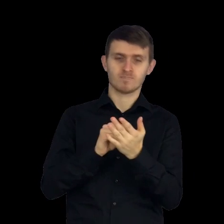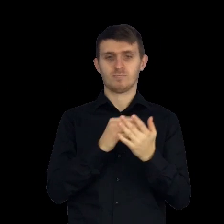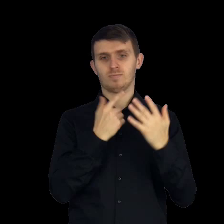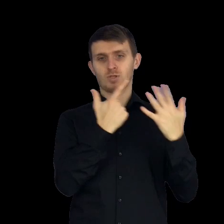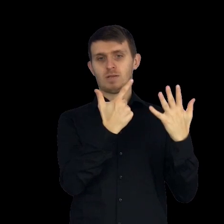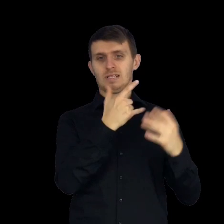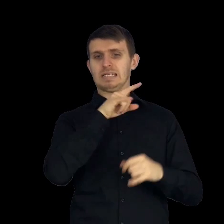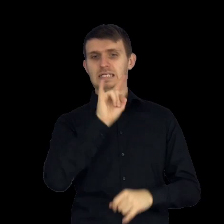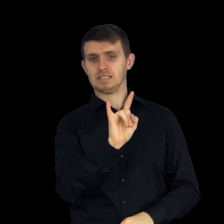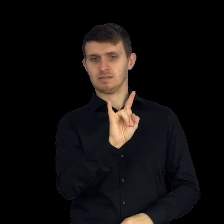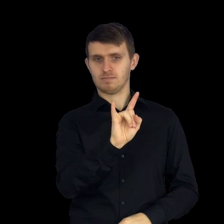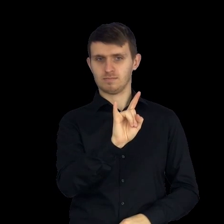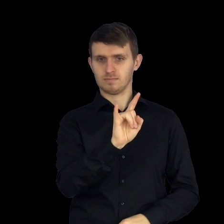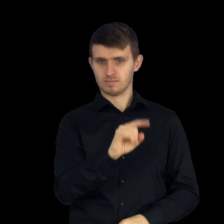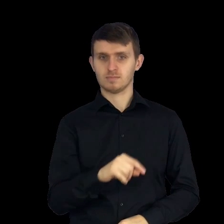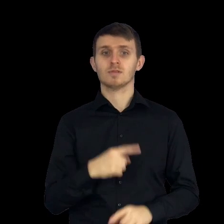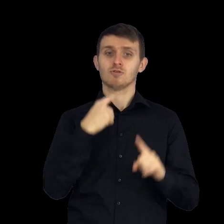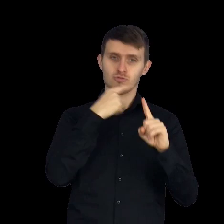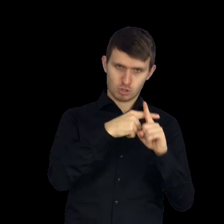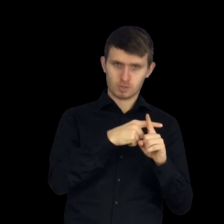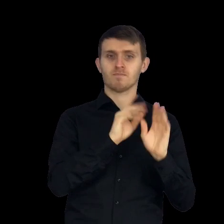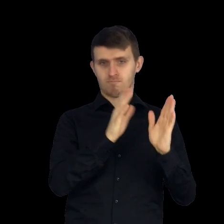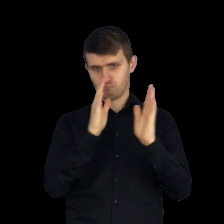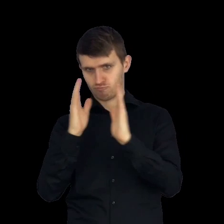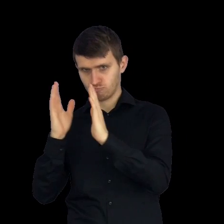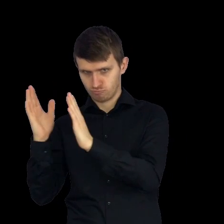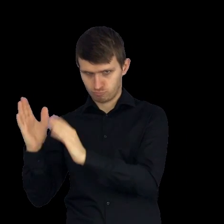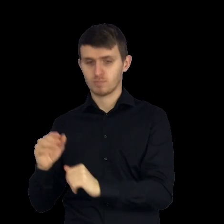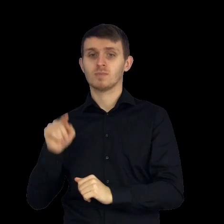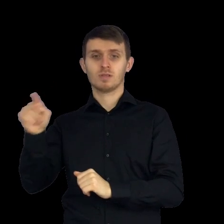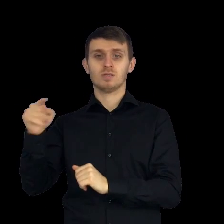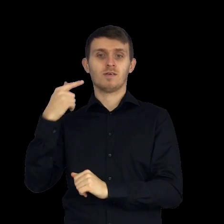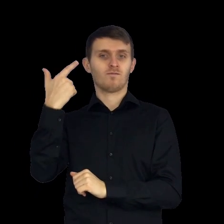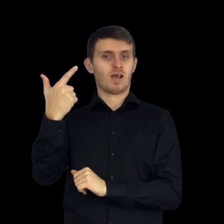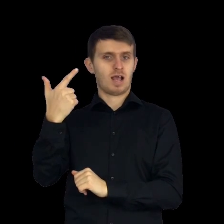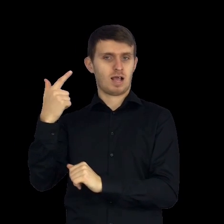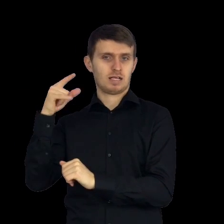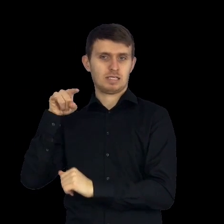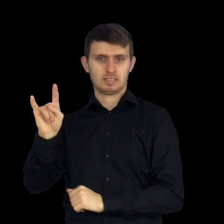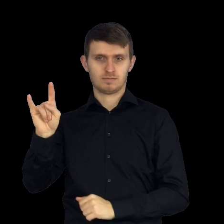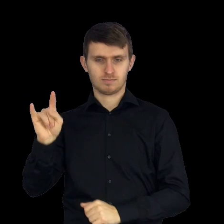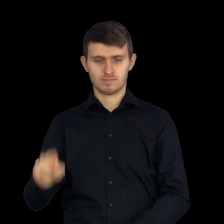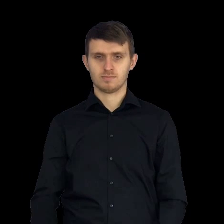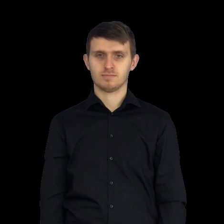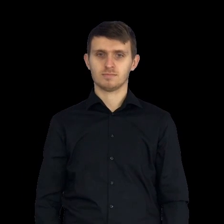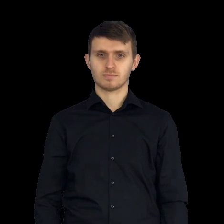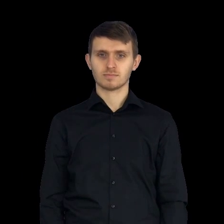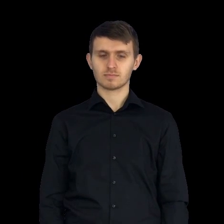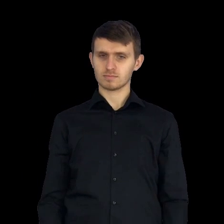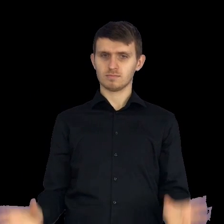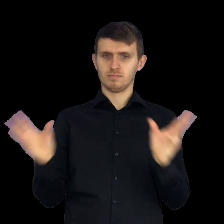trzy x siedem y siedem y plus dwa x plus trzy x plus dwa y